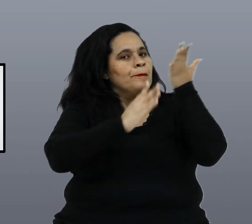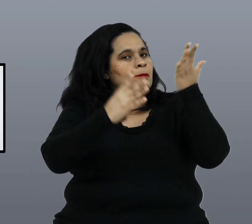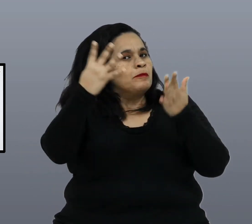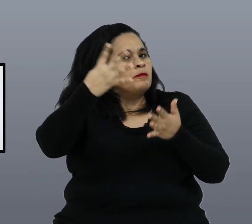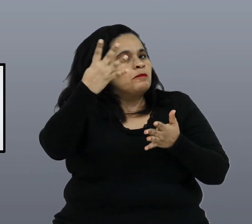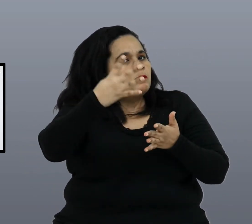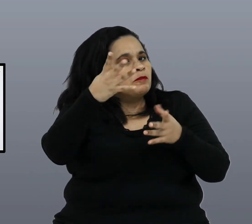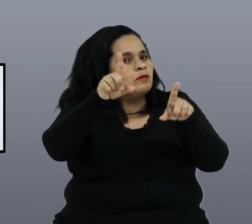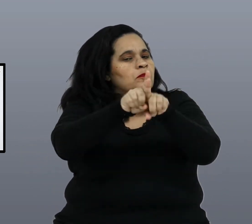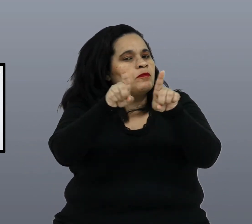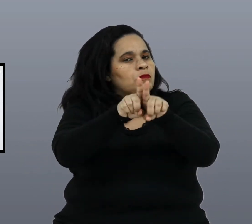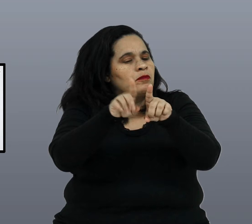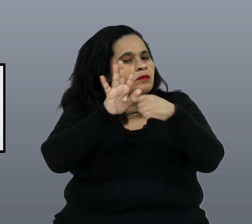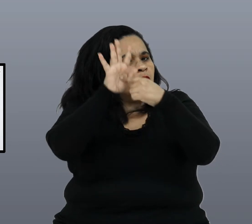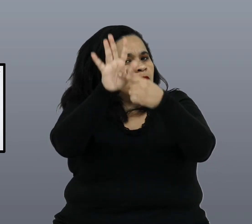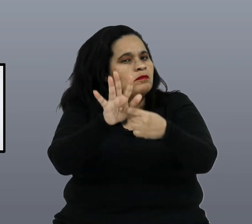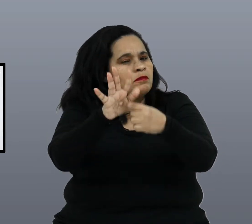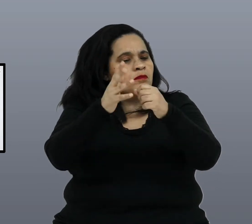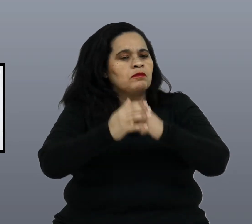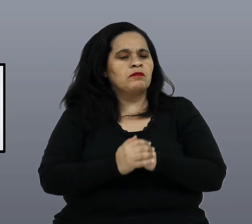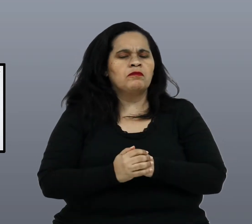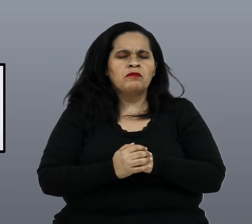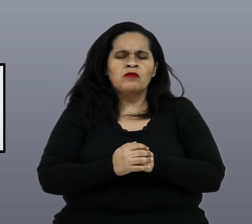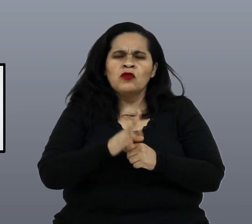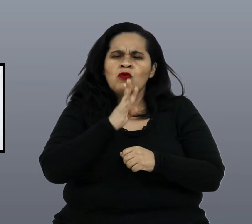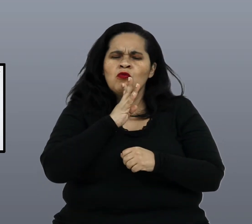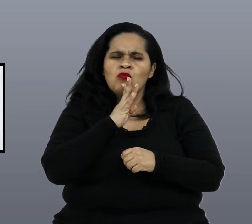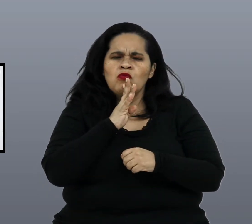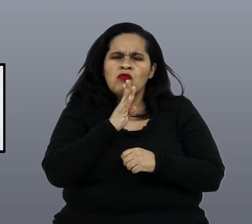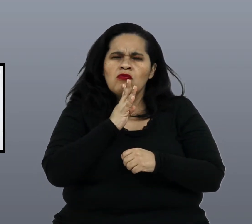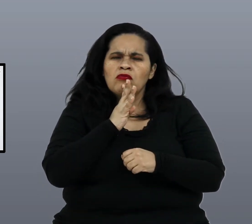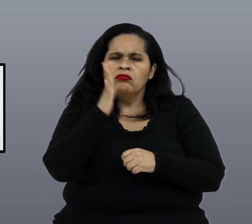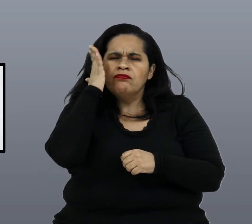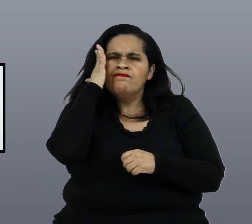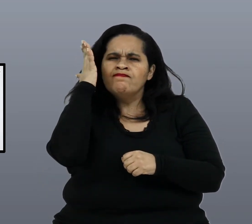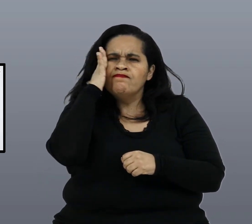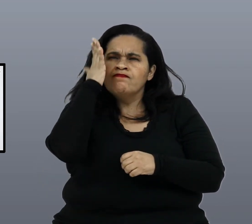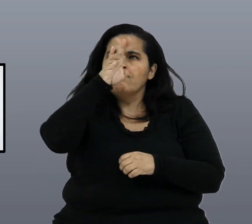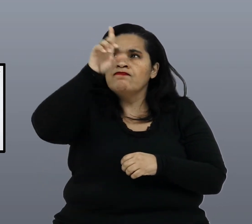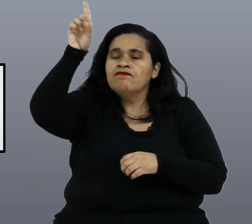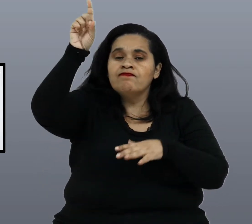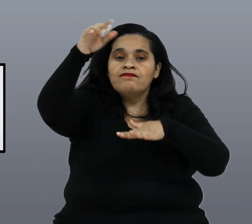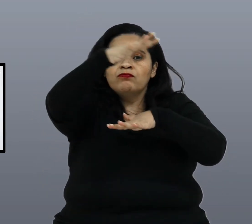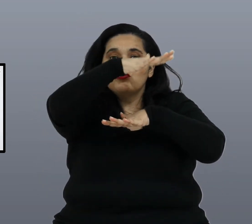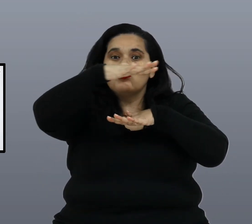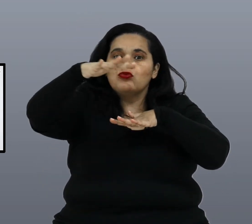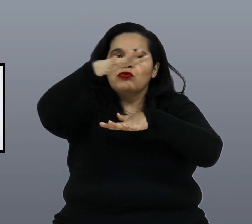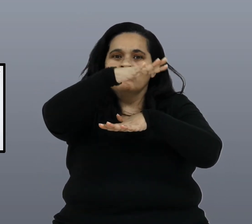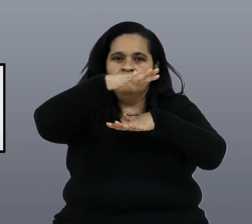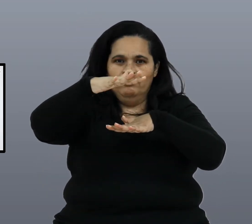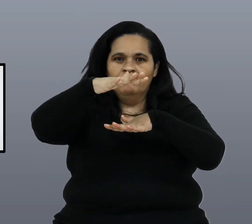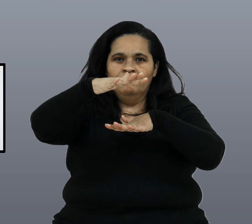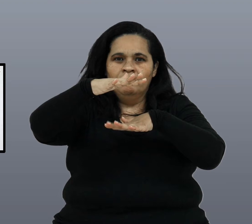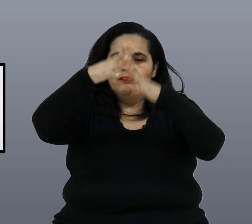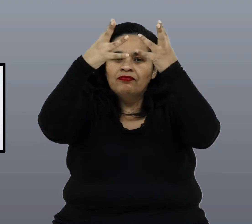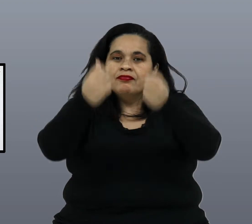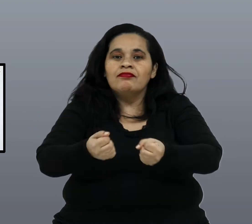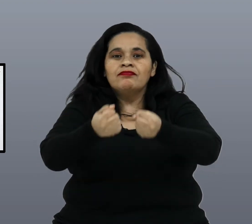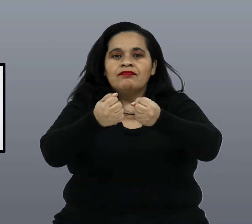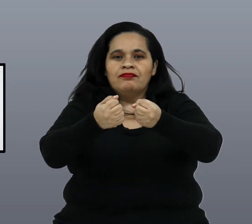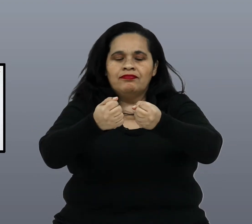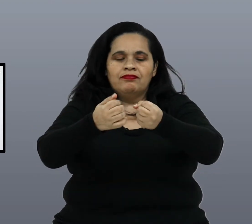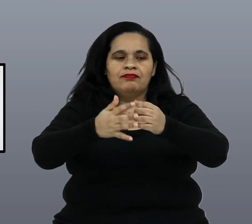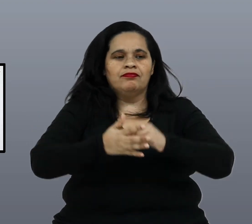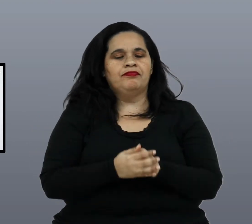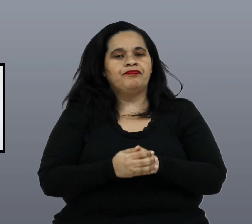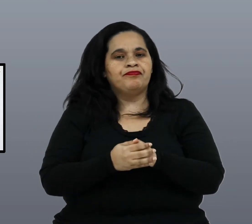ver a conversão dele quando ele reconhece Deus acima de tudo. Então aqui o Império Babilônico está